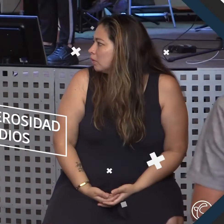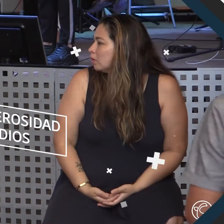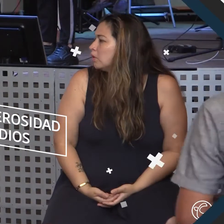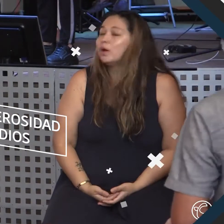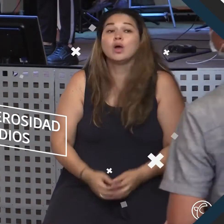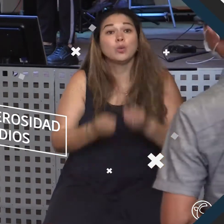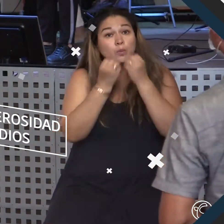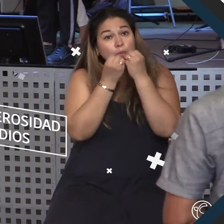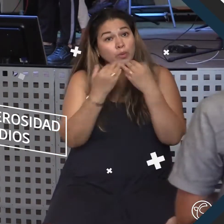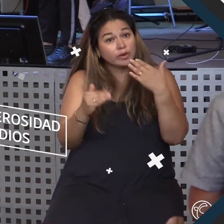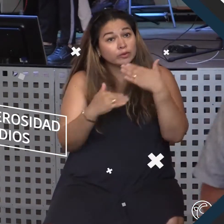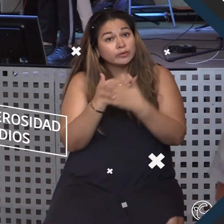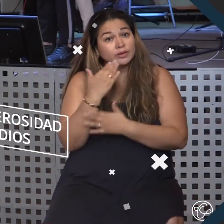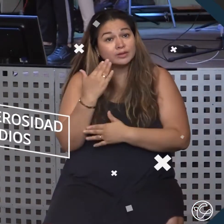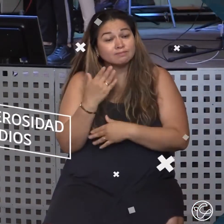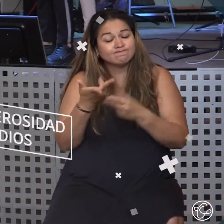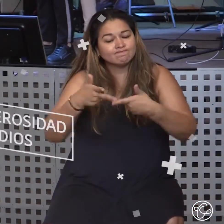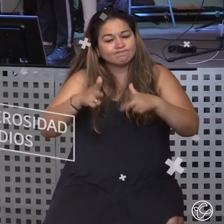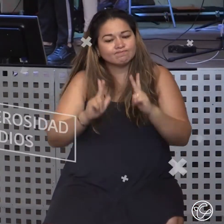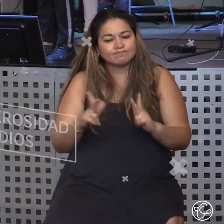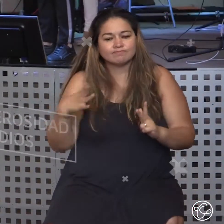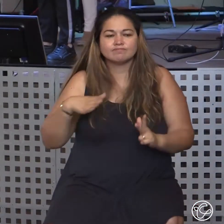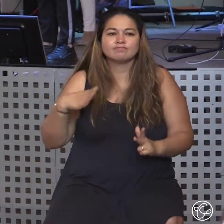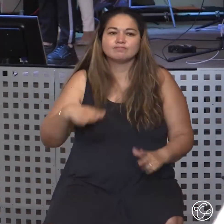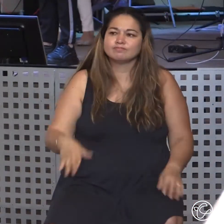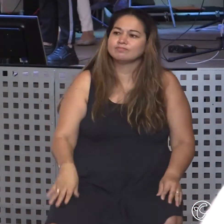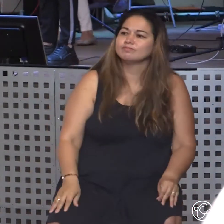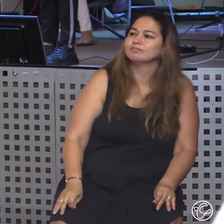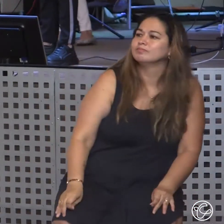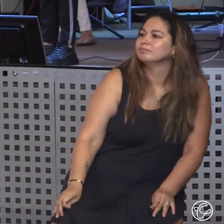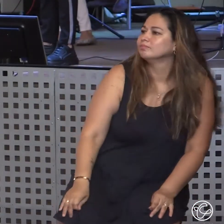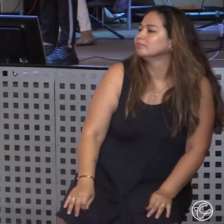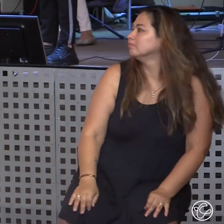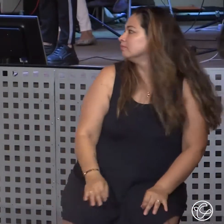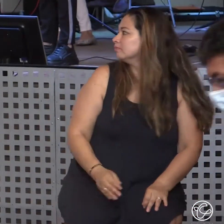Bien, buenos días. Toma asiento, por favor.